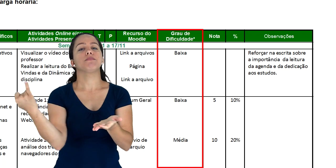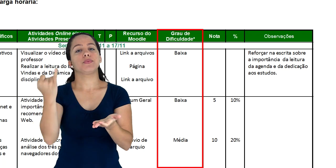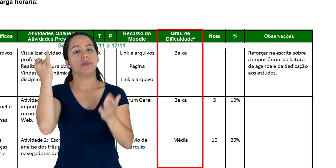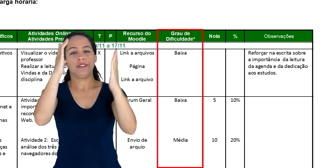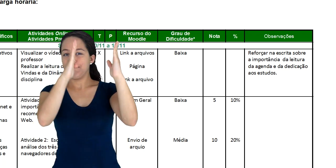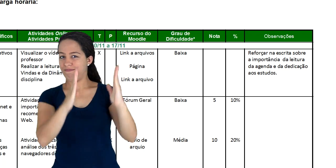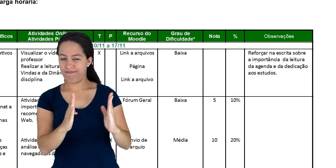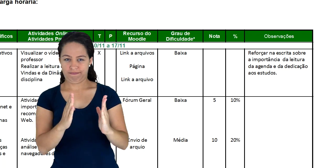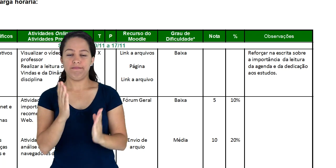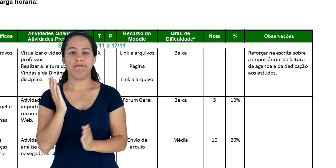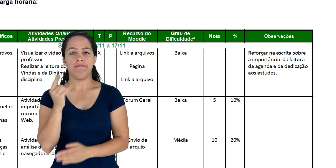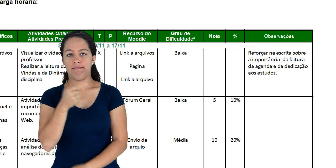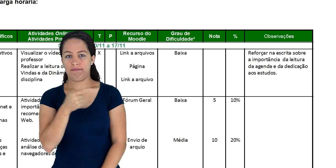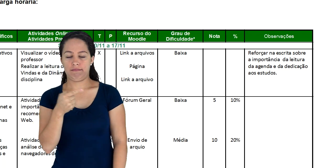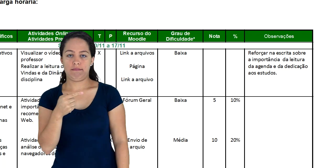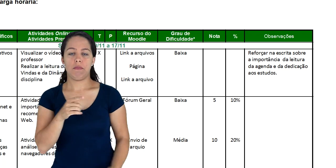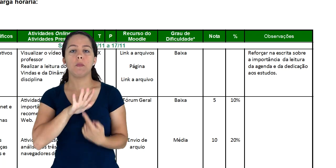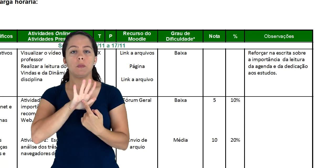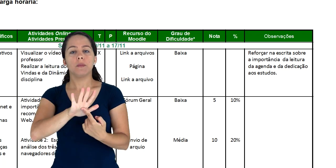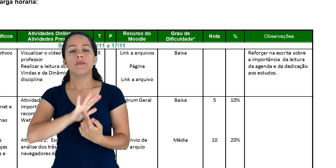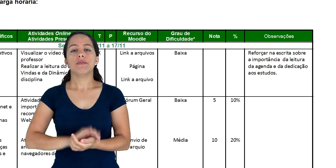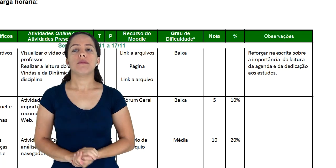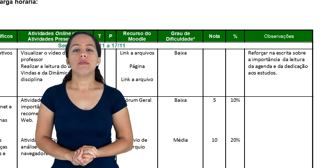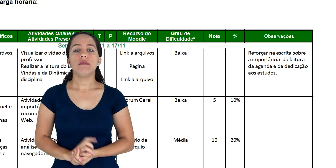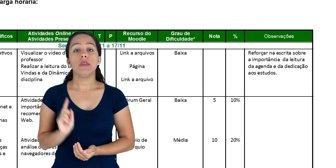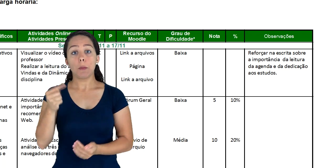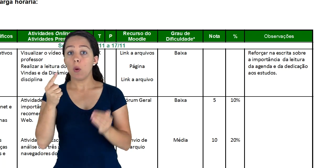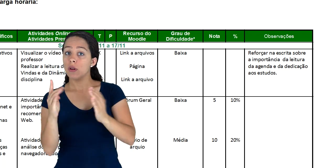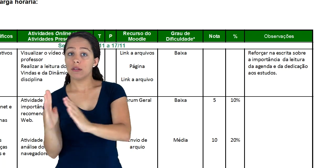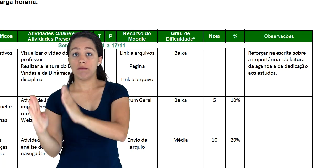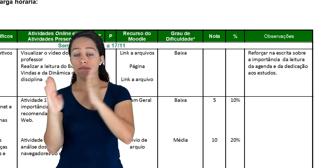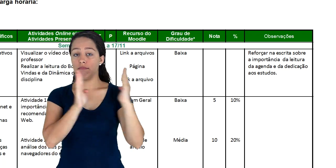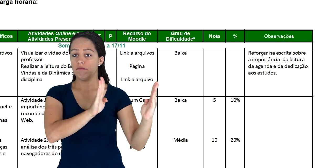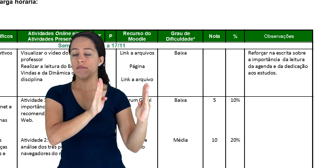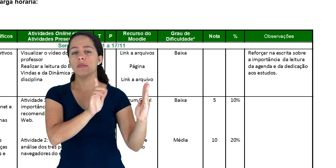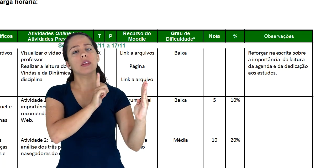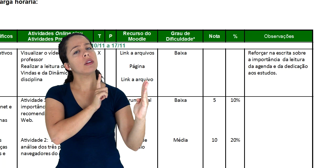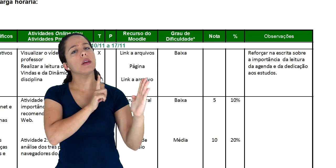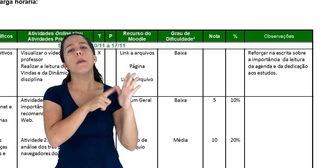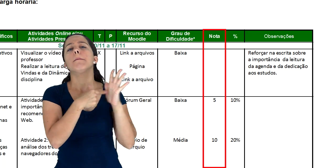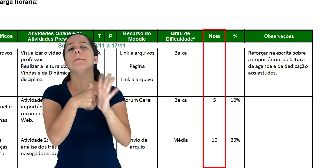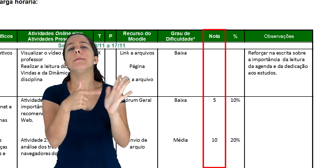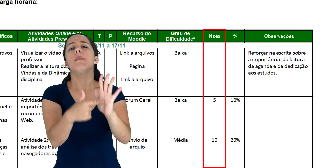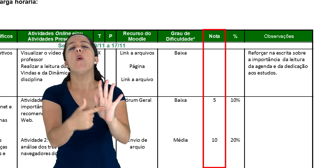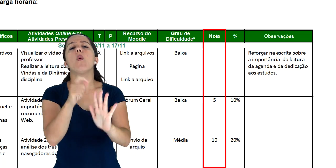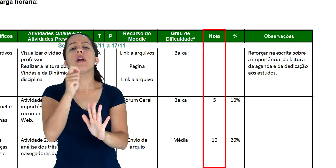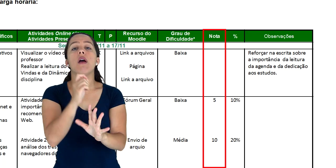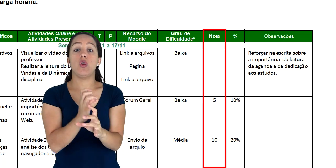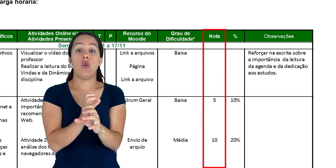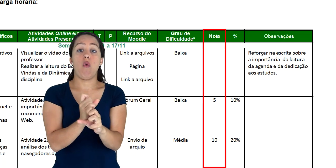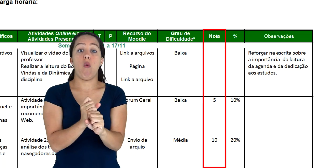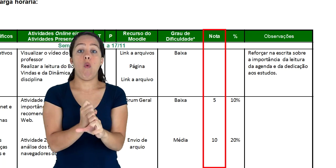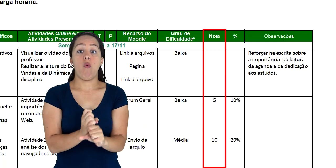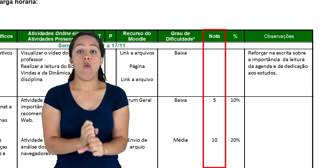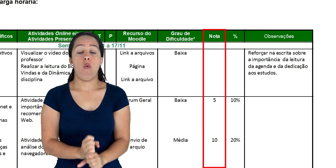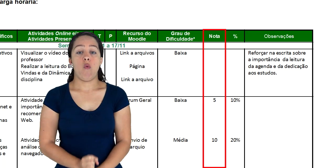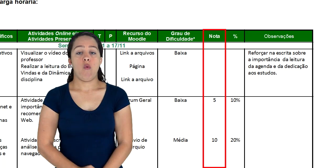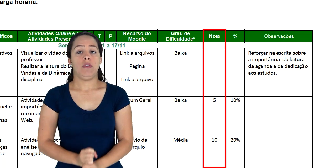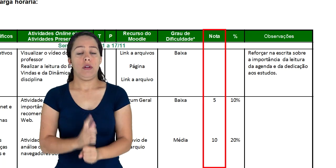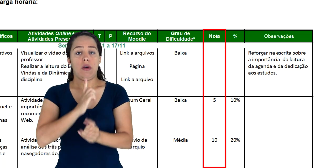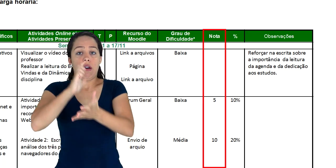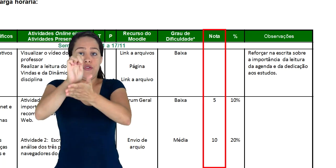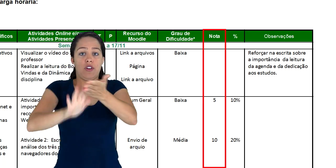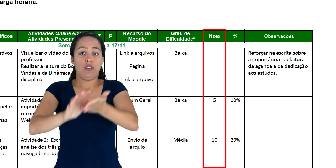coluna é importante para isso. Logo em seguida, a gente vai ter a coluna onde vai ser colocado as